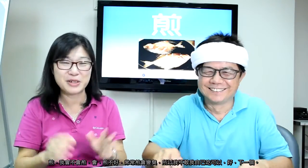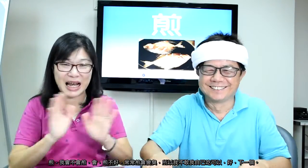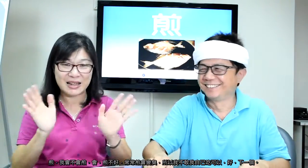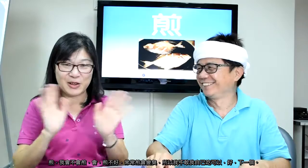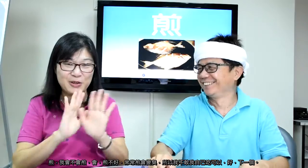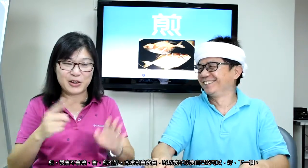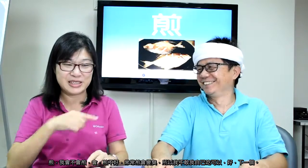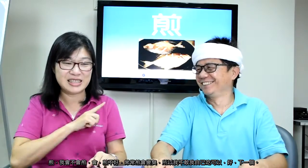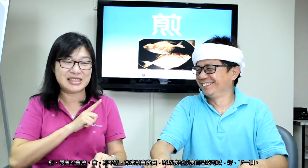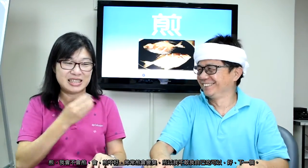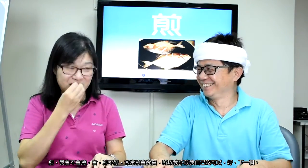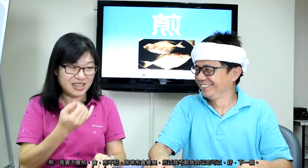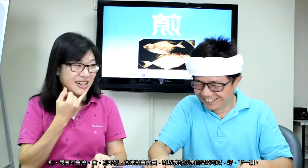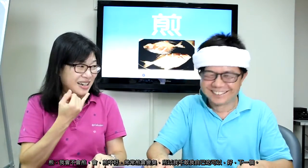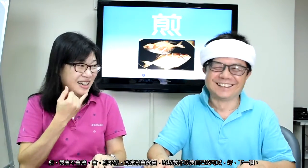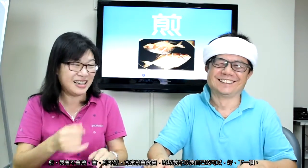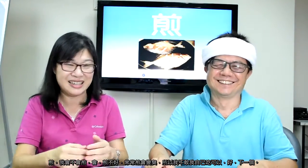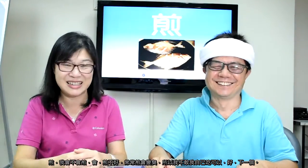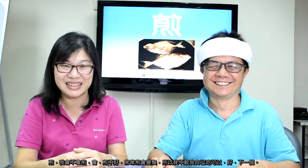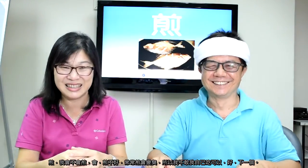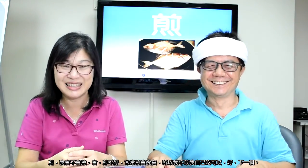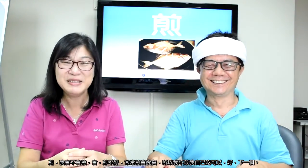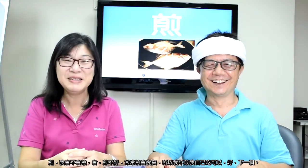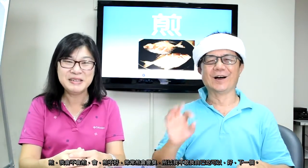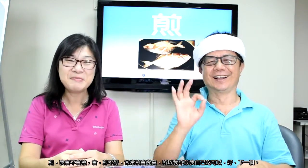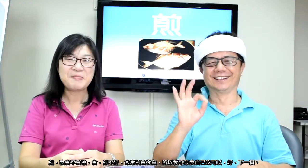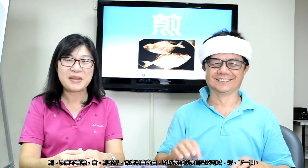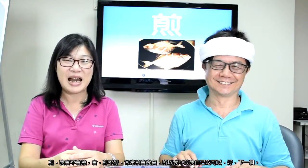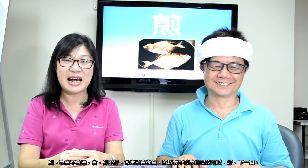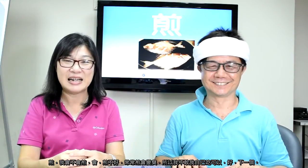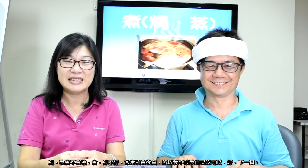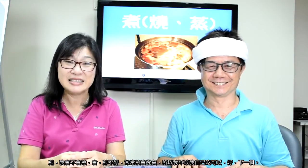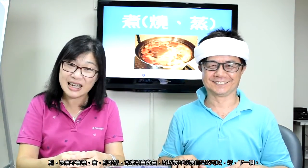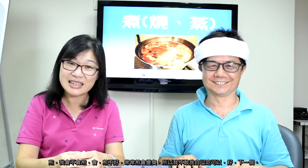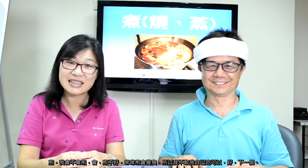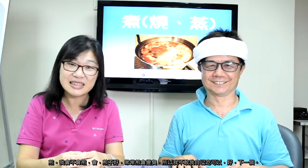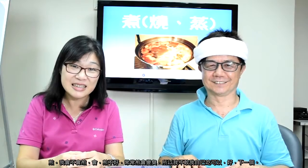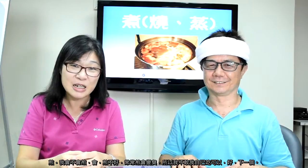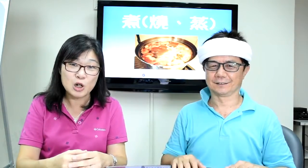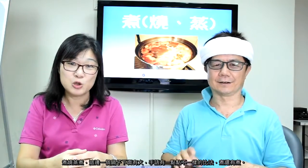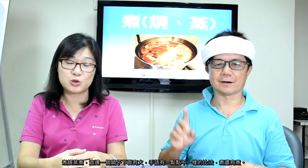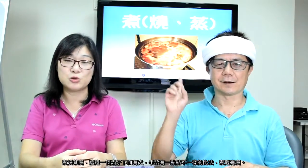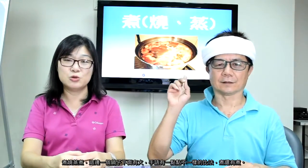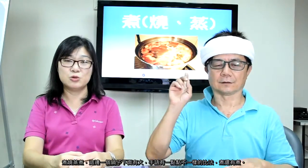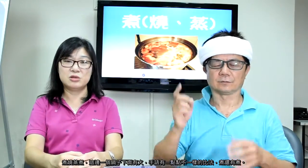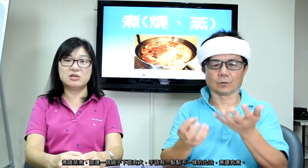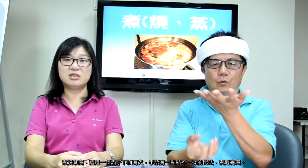敢，对了，我自己吃可以。好，下 下一个煮